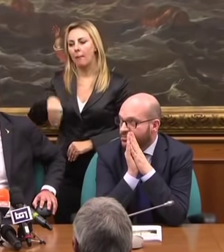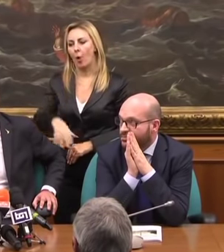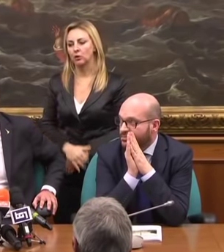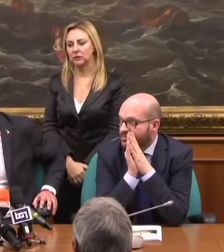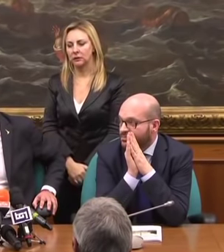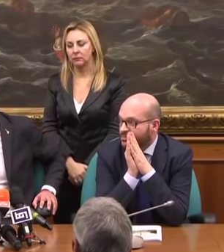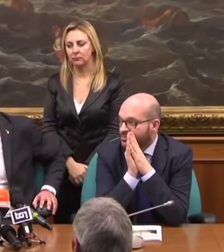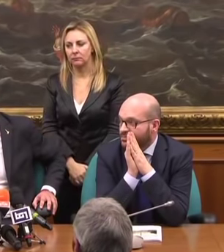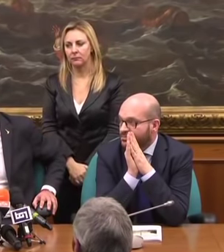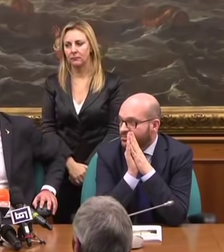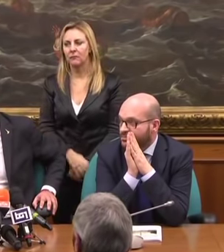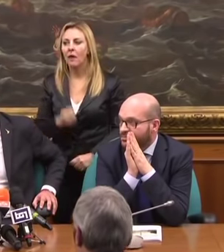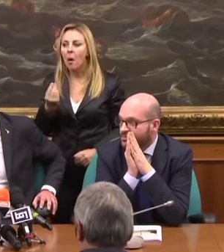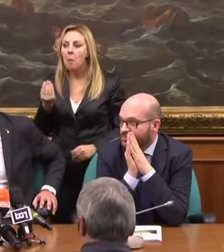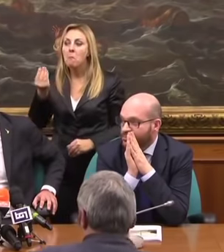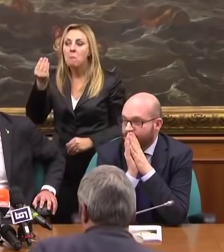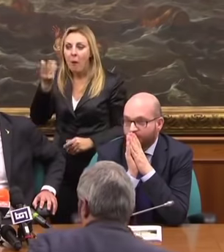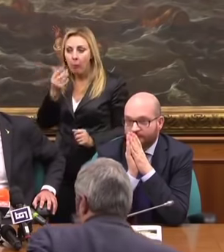2000 posti.